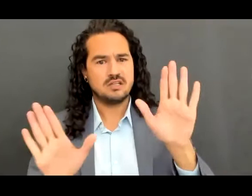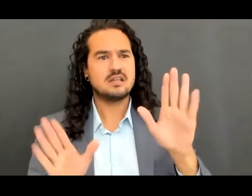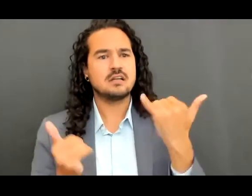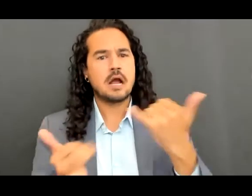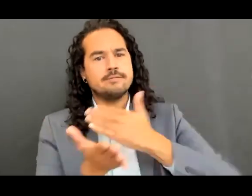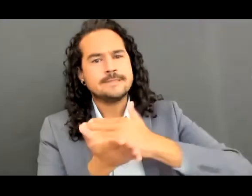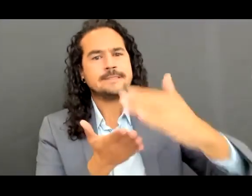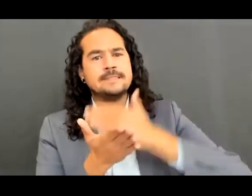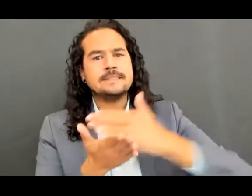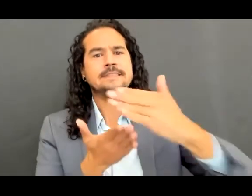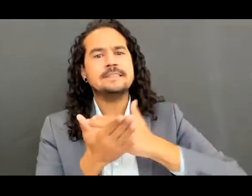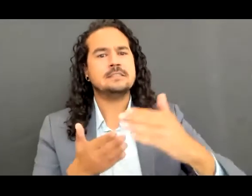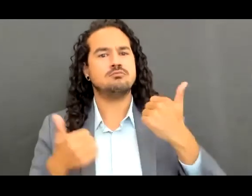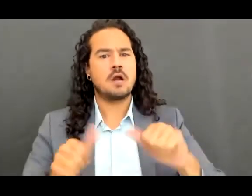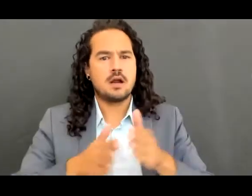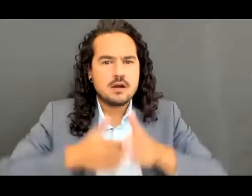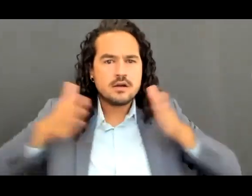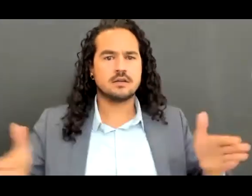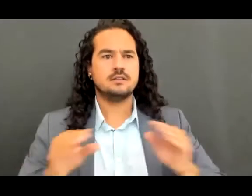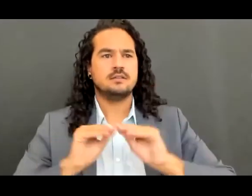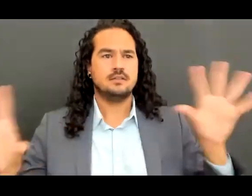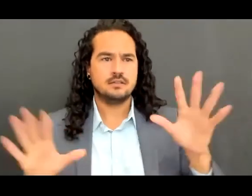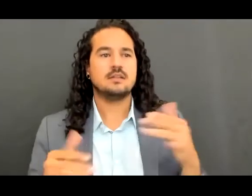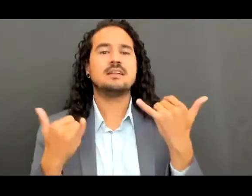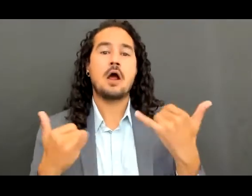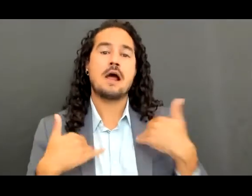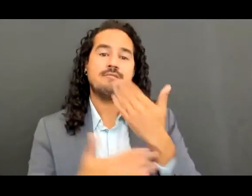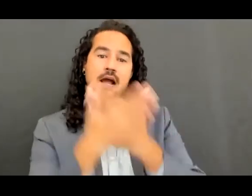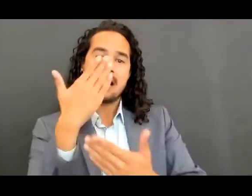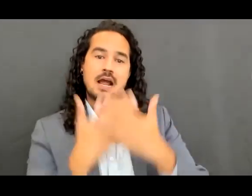Estamos cavando unas partes ahí.